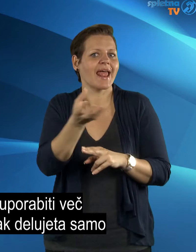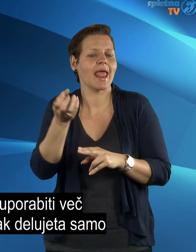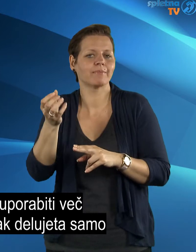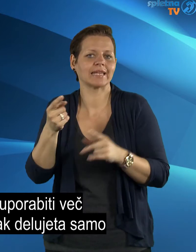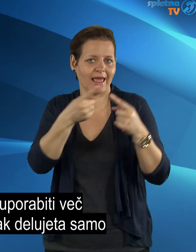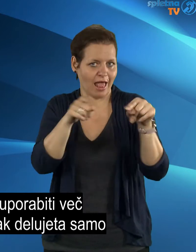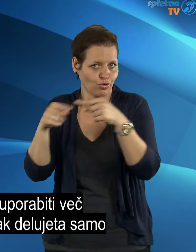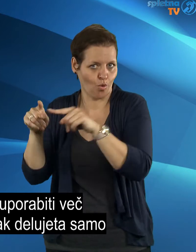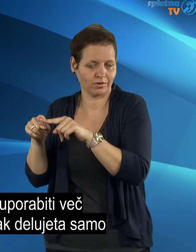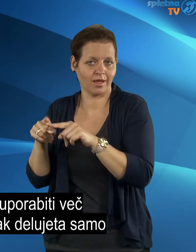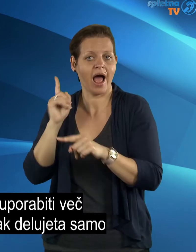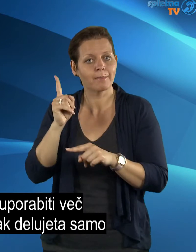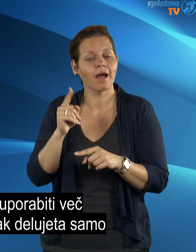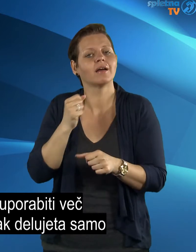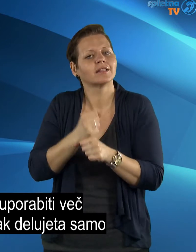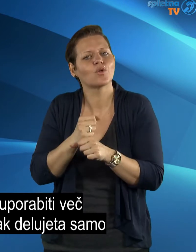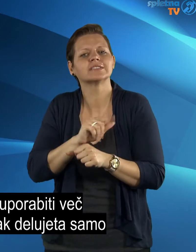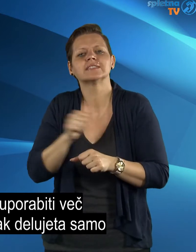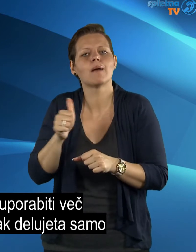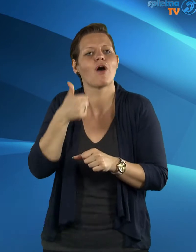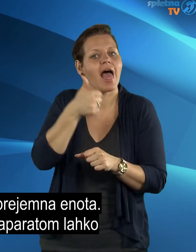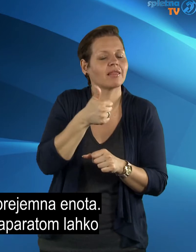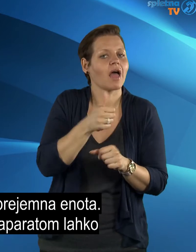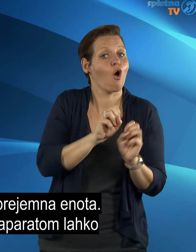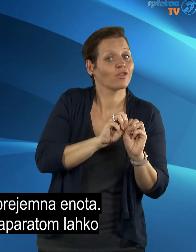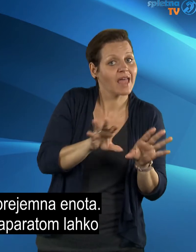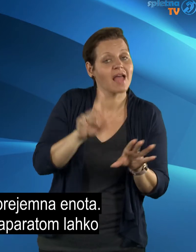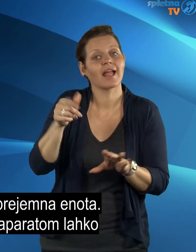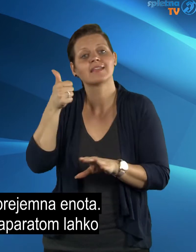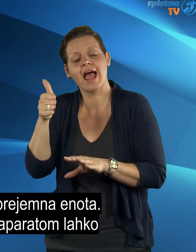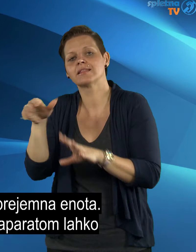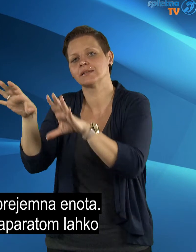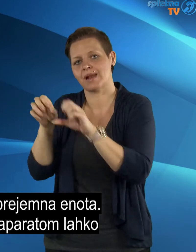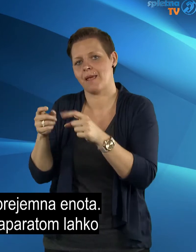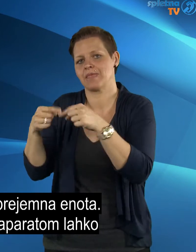ampak delujeta samo ena oddajna in ena sprejemna enota.